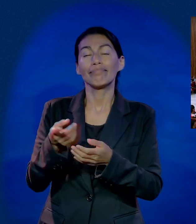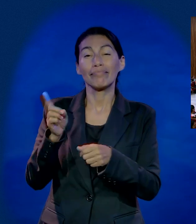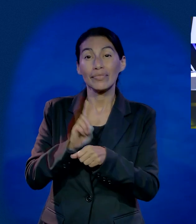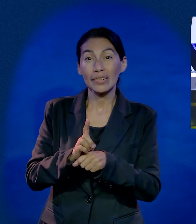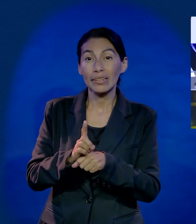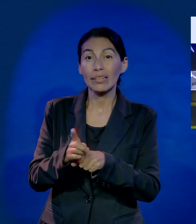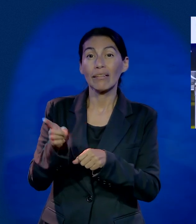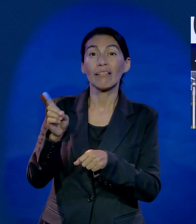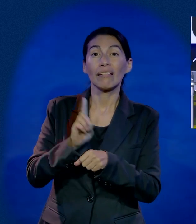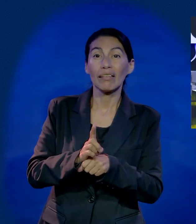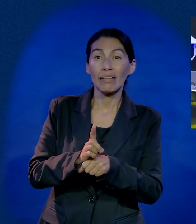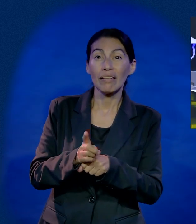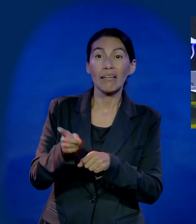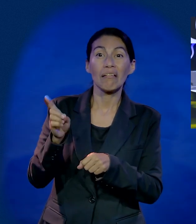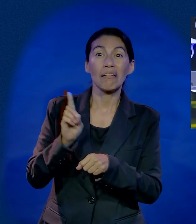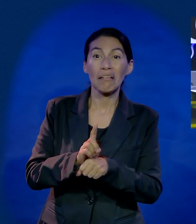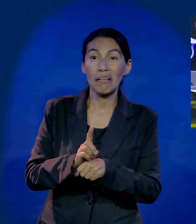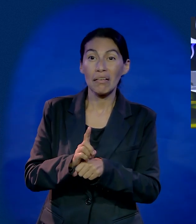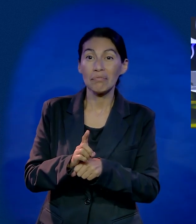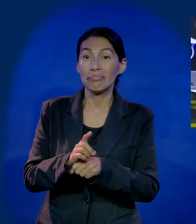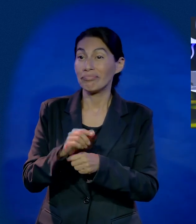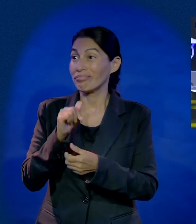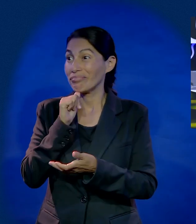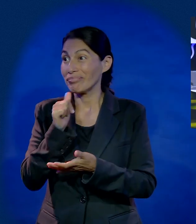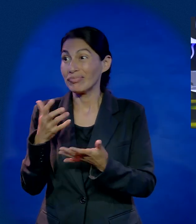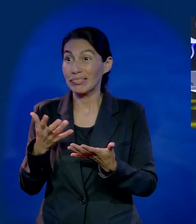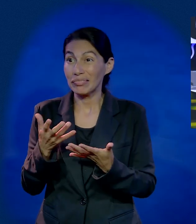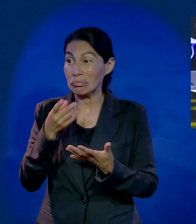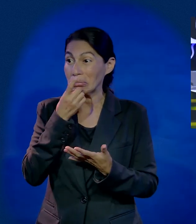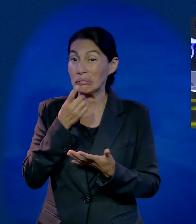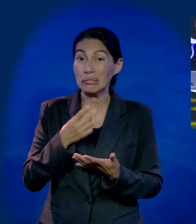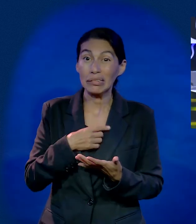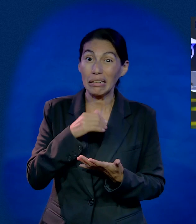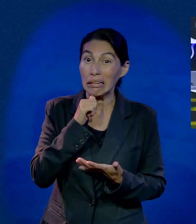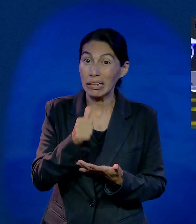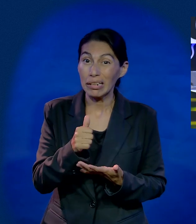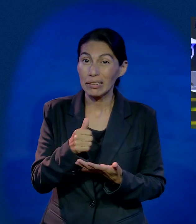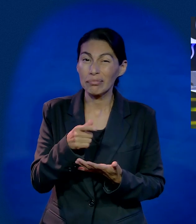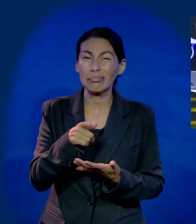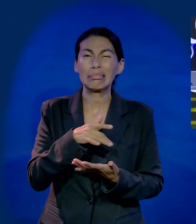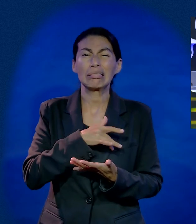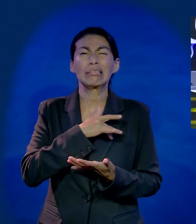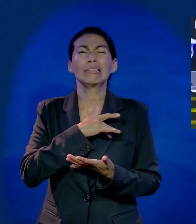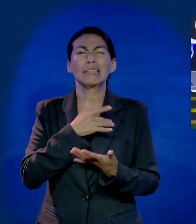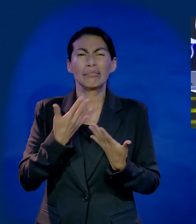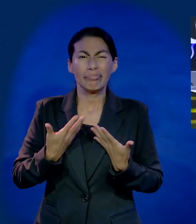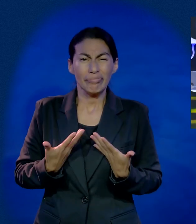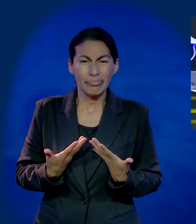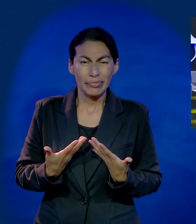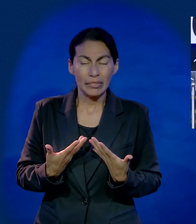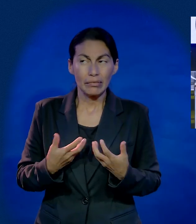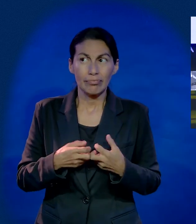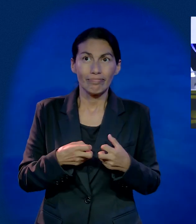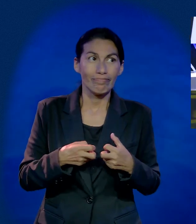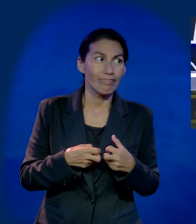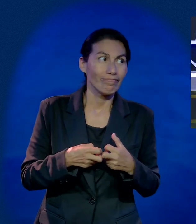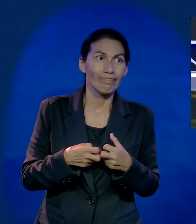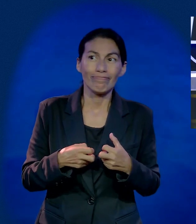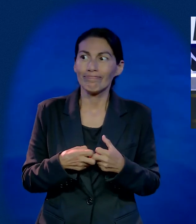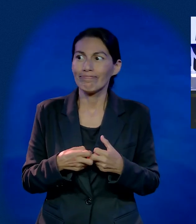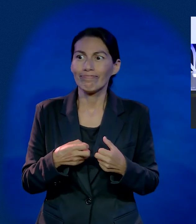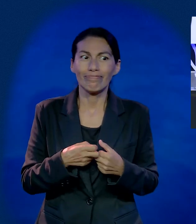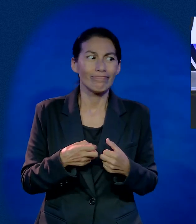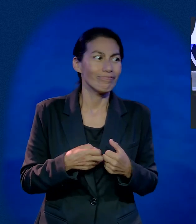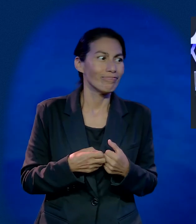él tome la iniciativa y pasan los días y nada, y pasan los días y nada. ¿Cómo se siente usted? Un poquito inquieta